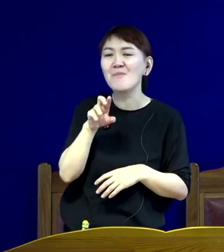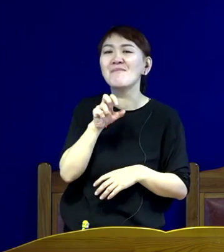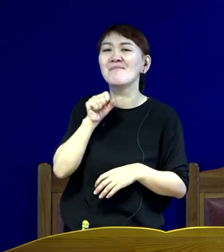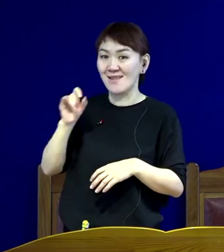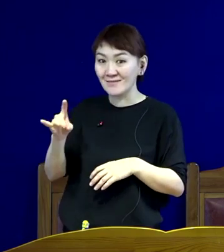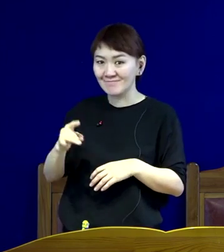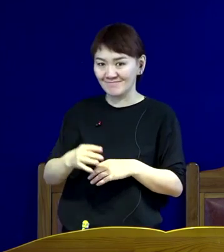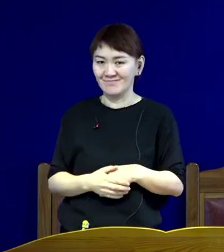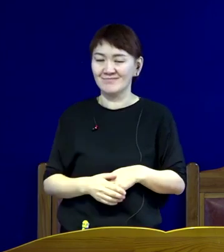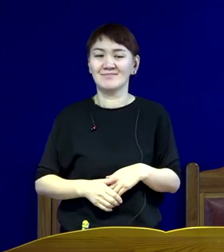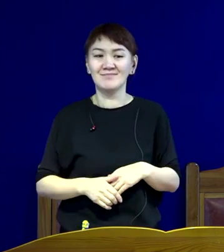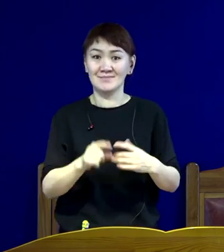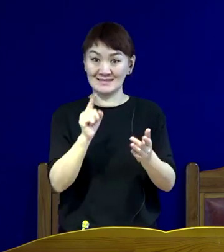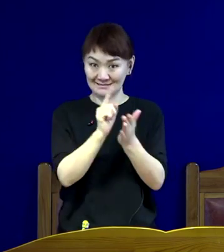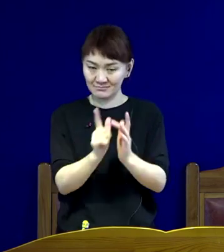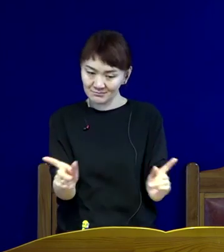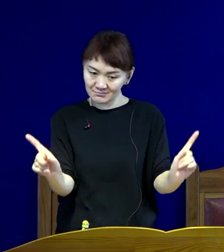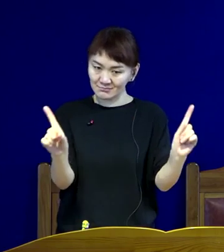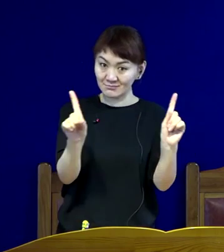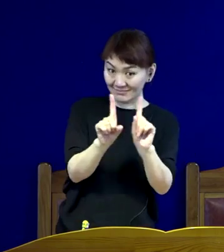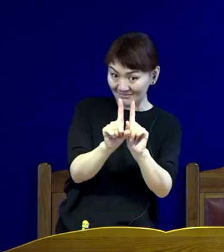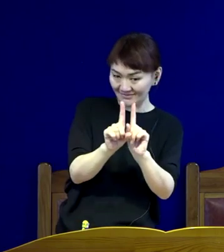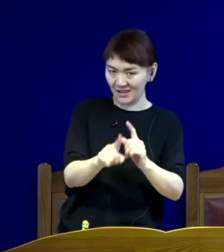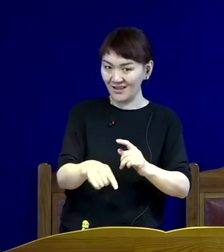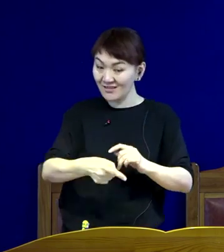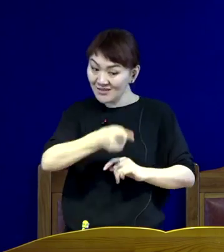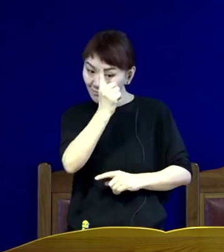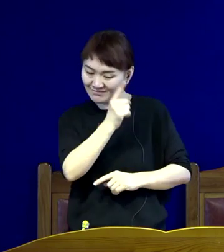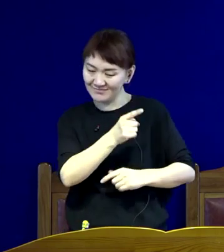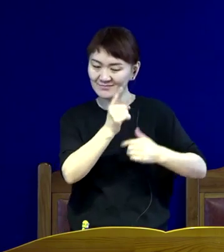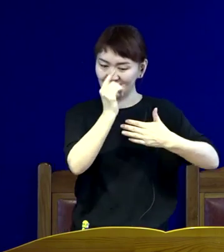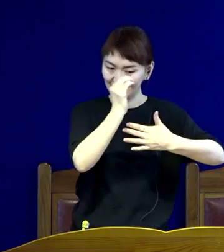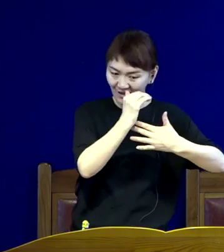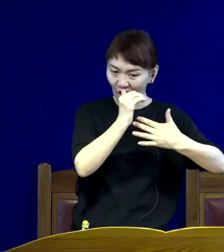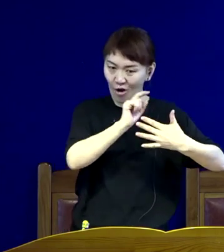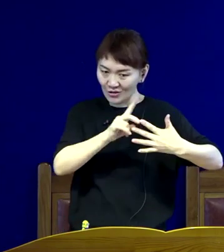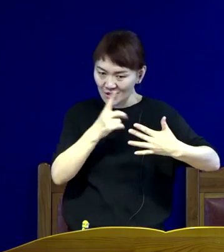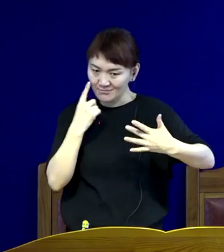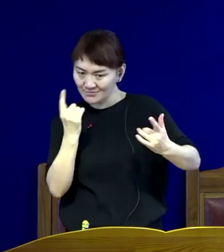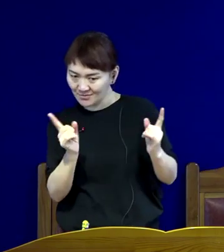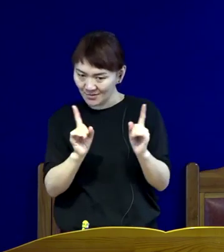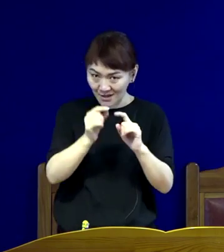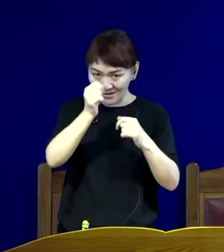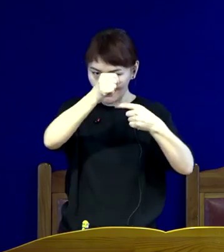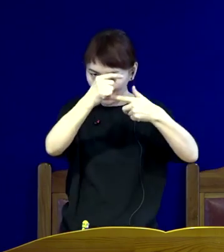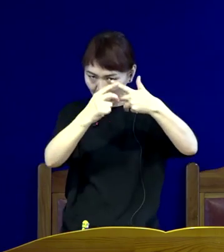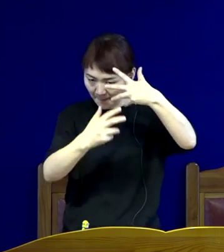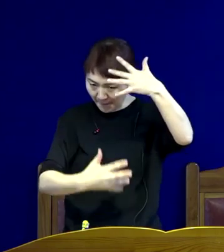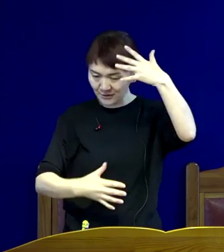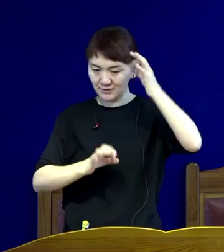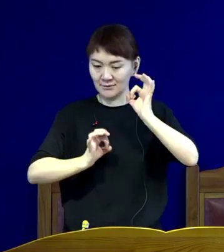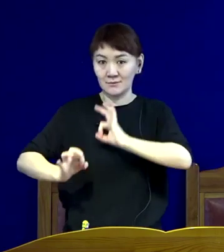эрэгтэй хүн эмэгтэй хүн учирж байгаа заавал юм дистраллаар хийсэн байна. Яагаад гэвэл 22 дээр